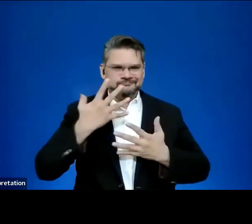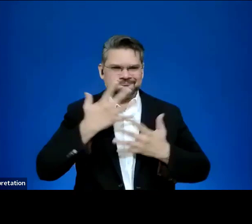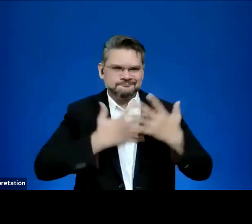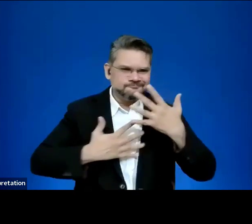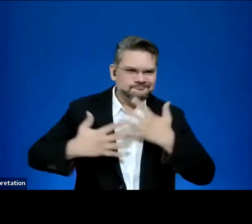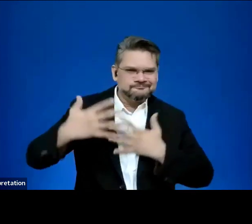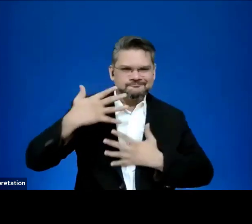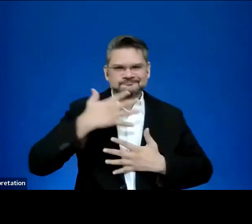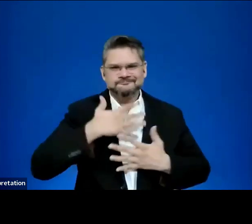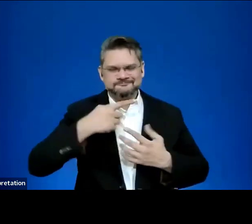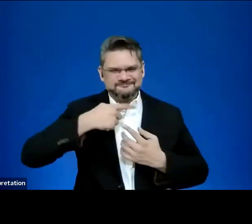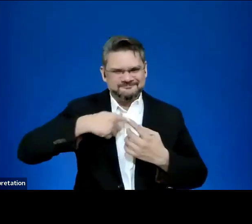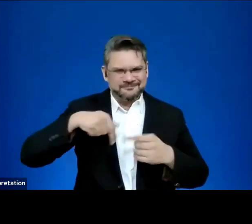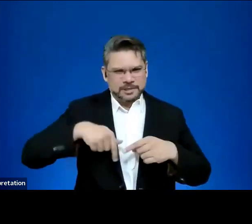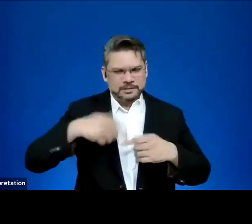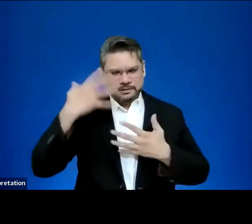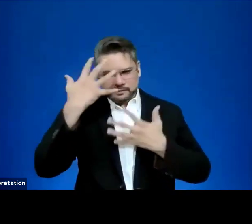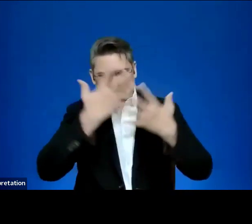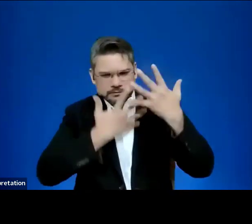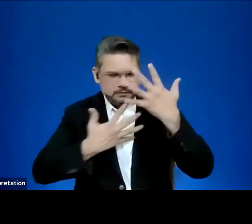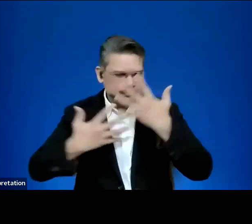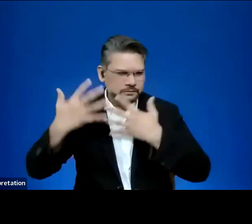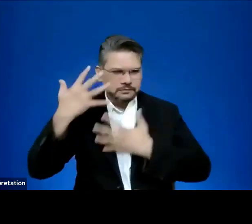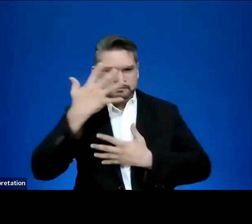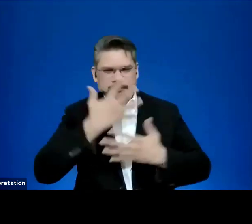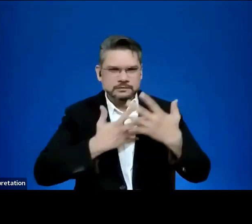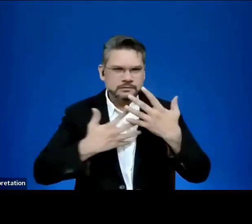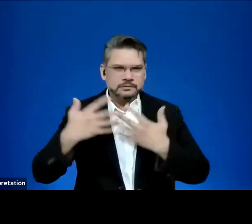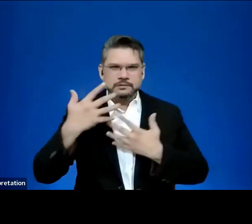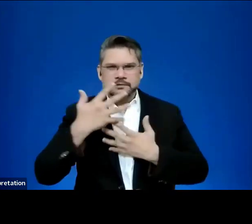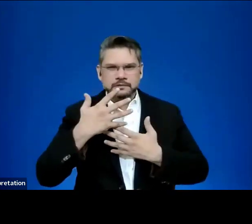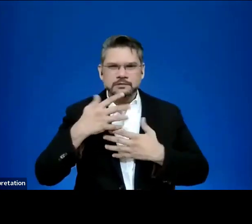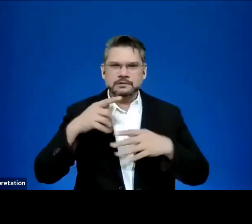他就像是我的导师一样，他来去